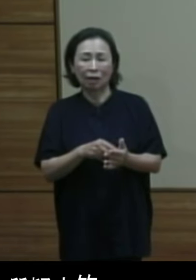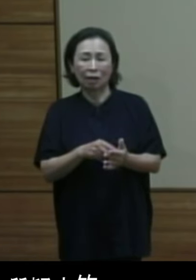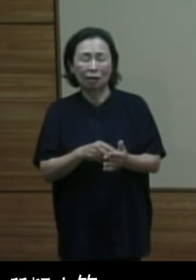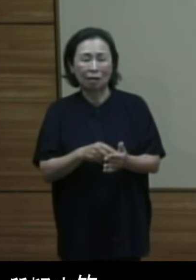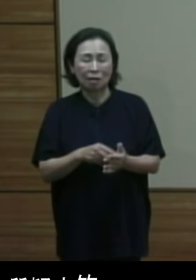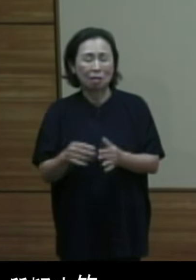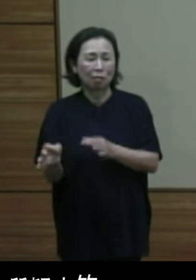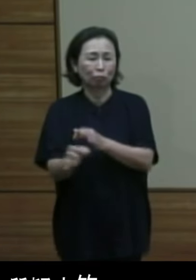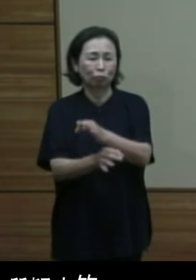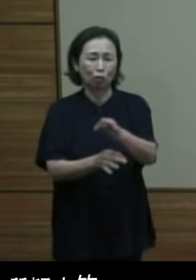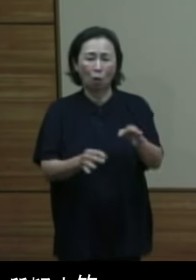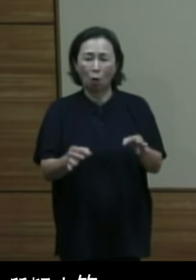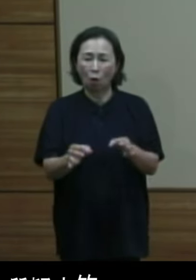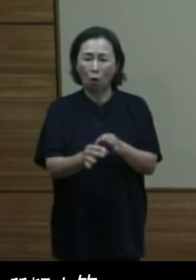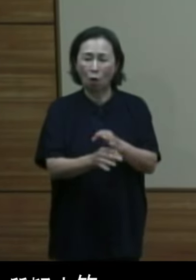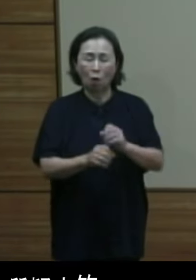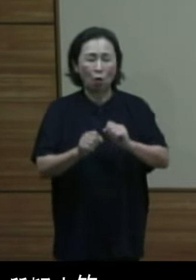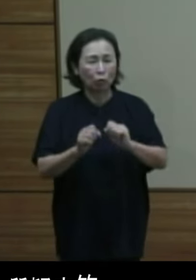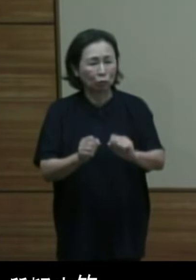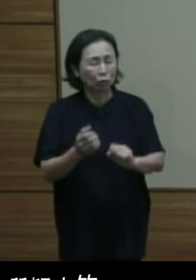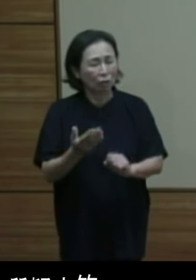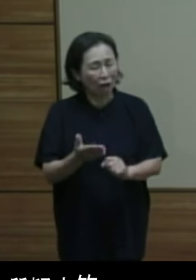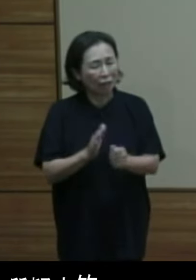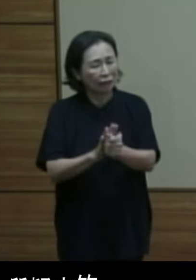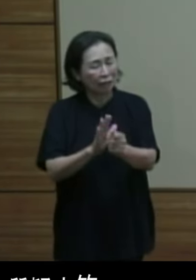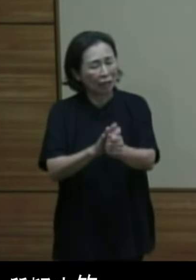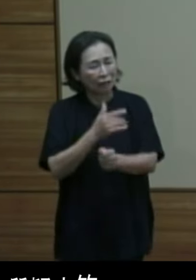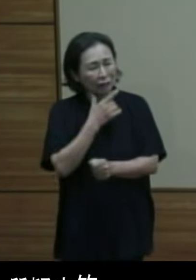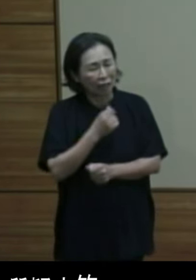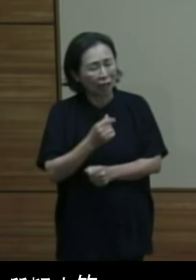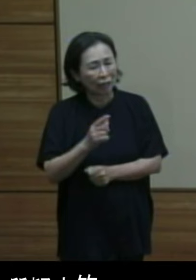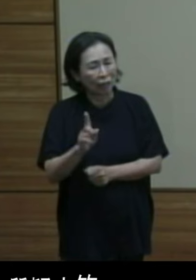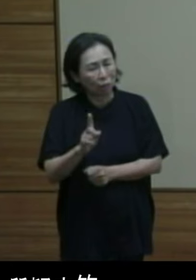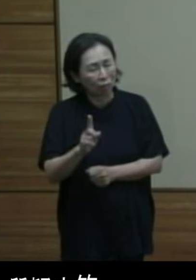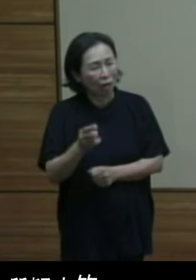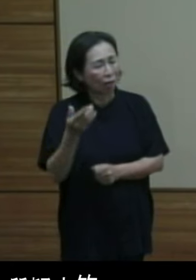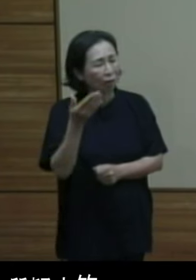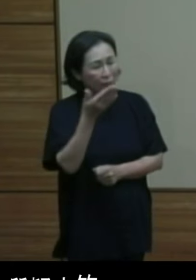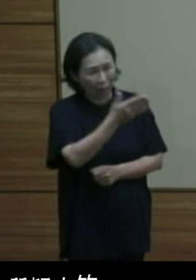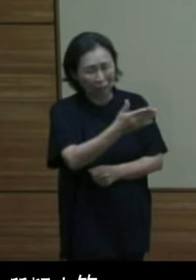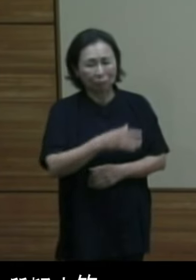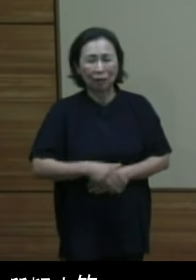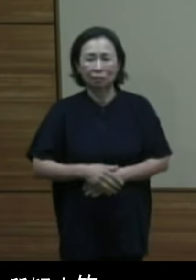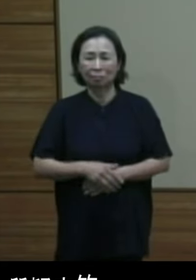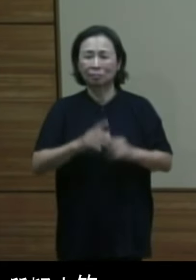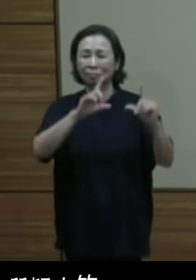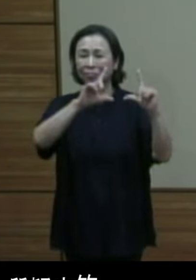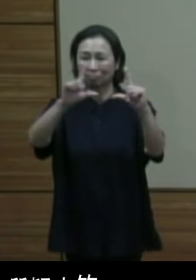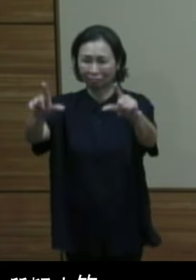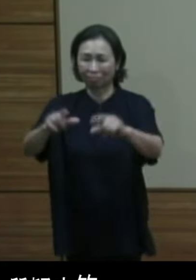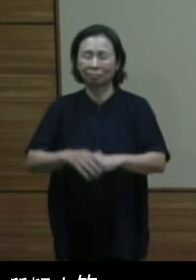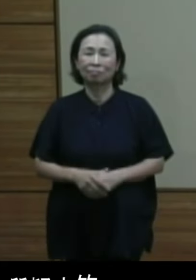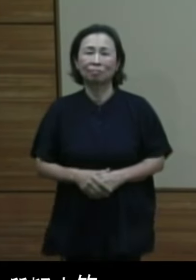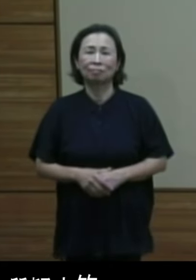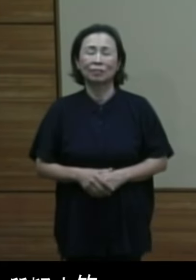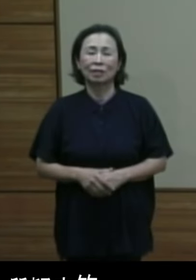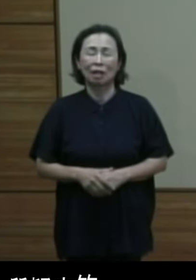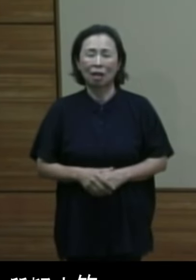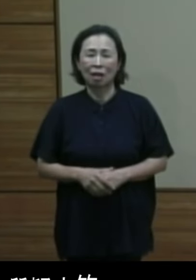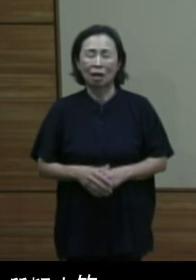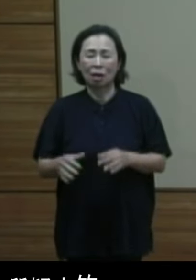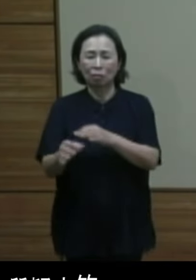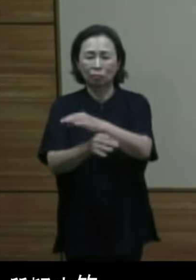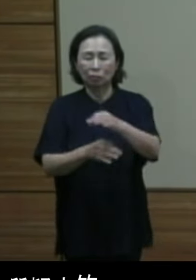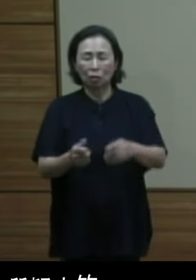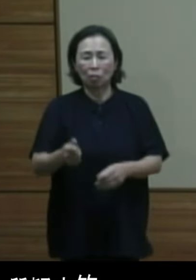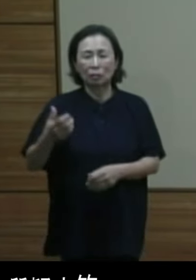運用といいますか、県として支援していきたいかみたいなお話をお願いします。 はい、これはですね、あくまでも運用主体は、今